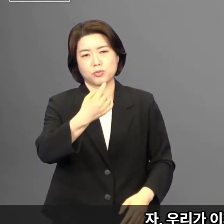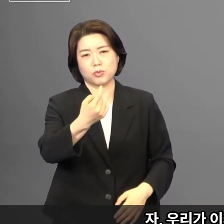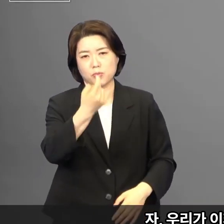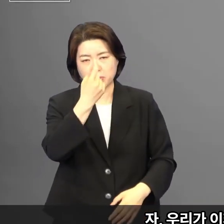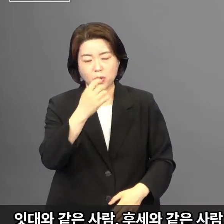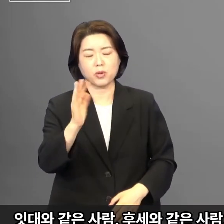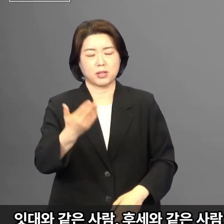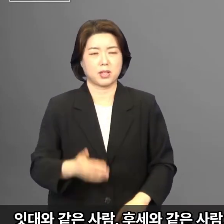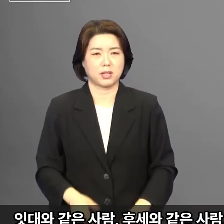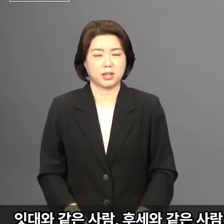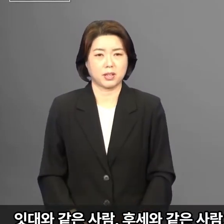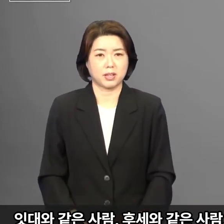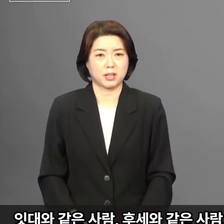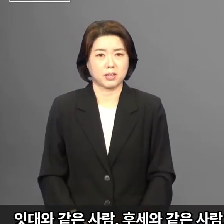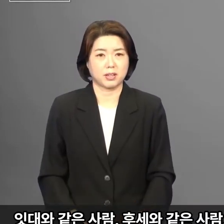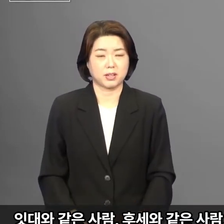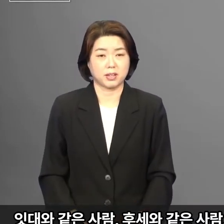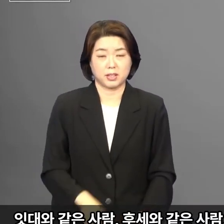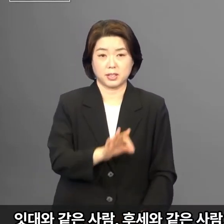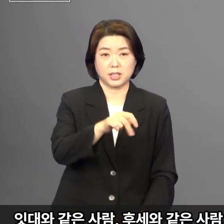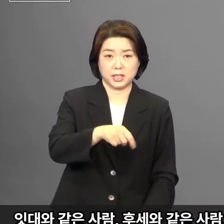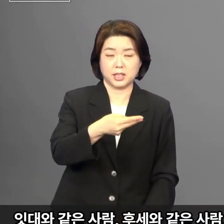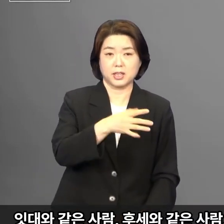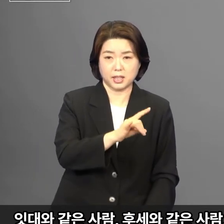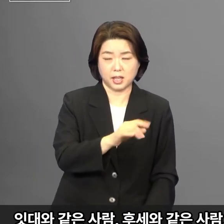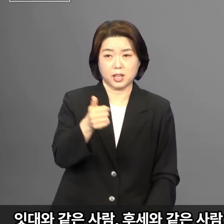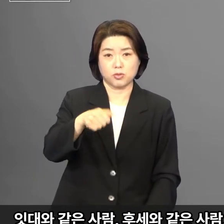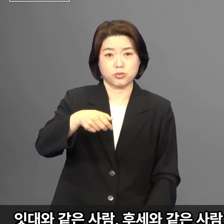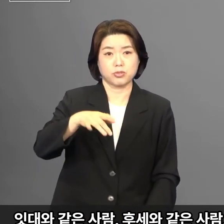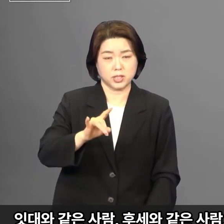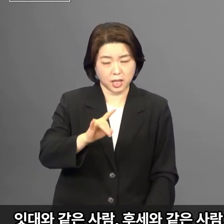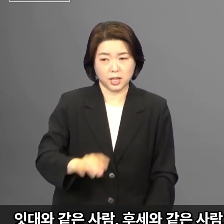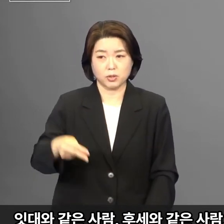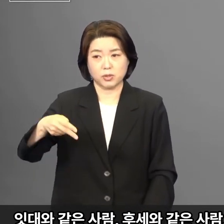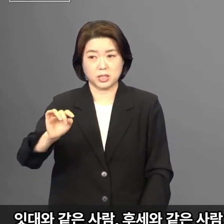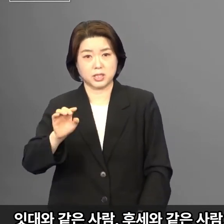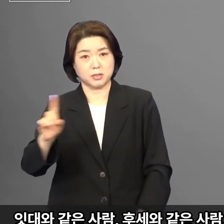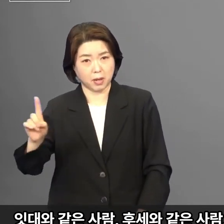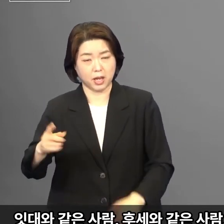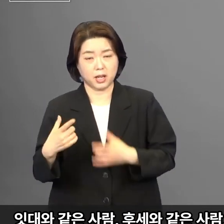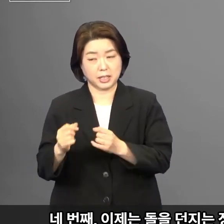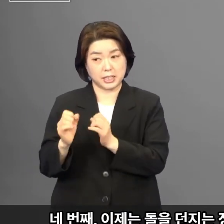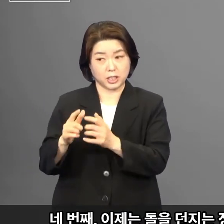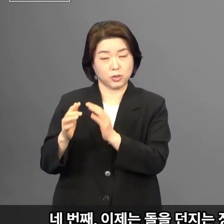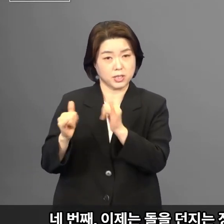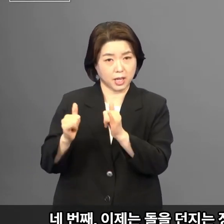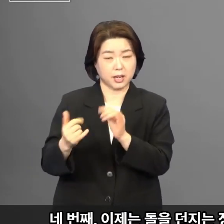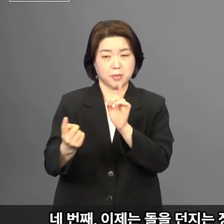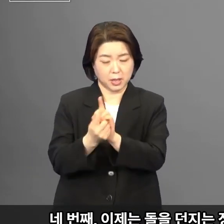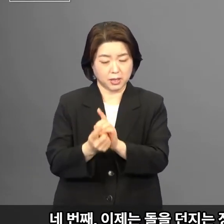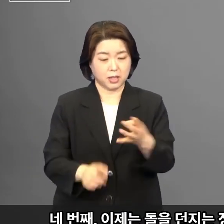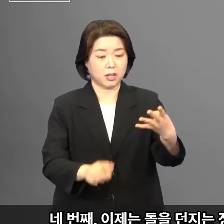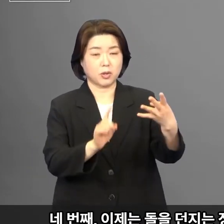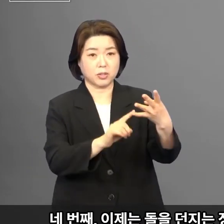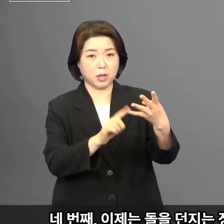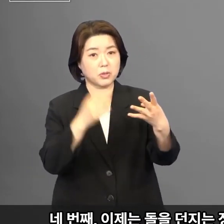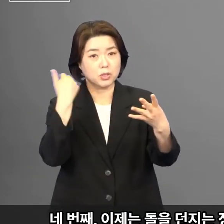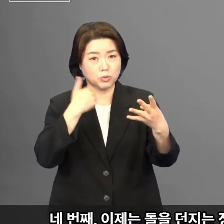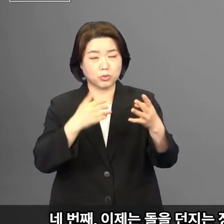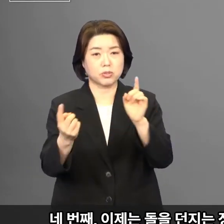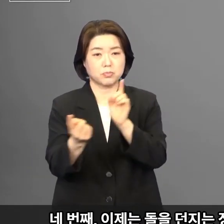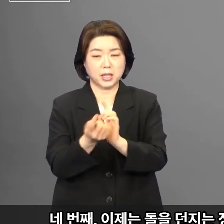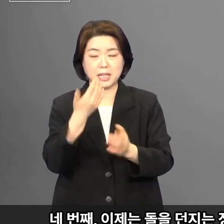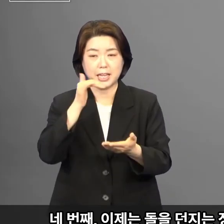걸게 되면 이때와 같은 사람, 후세와 같은 사람, 그리고 시바와 같은 기회주의자를 만나며 네 번째, 이제는